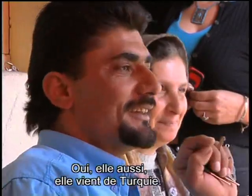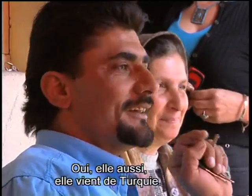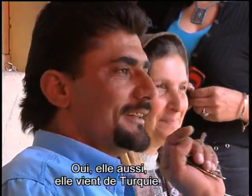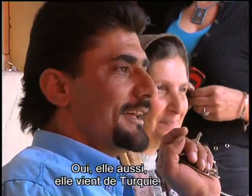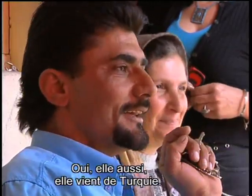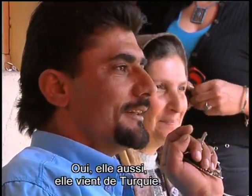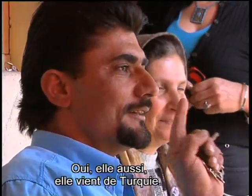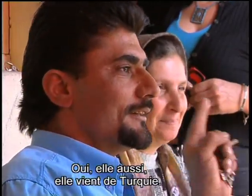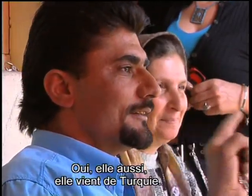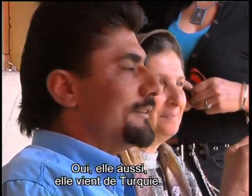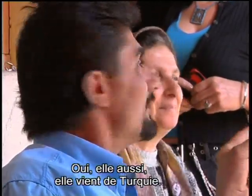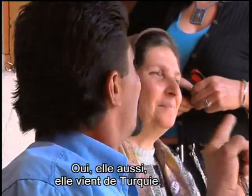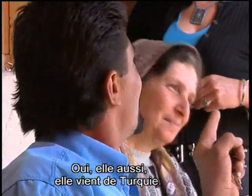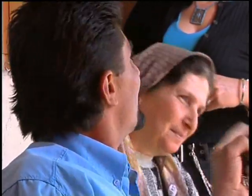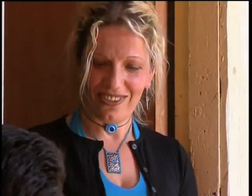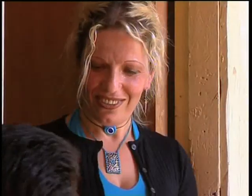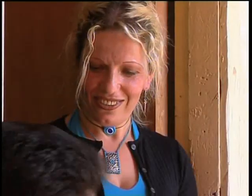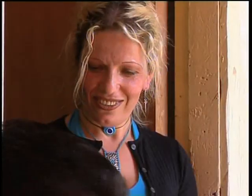elle aussi elle vient de turquie